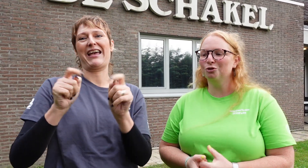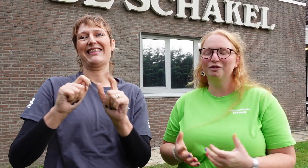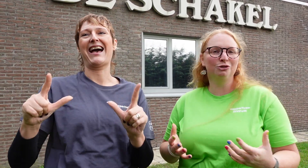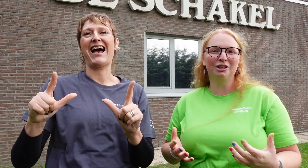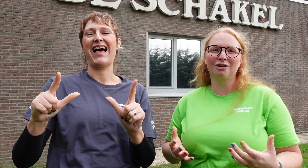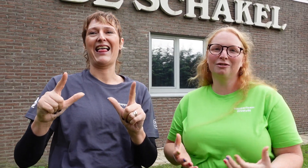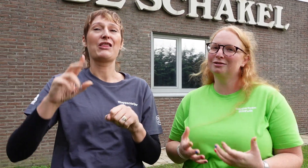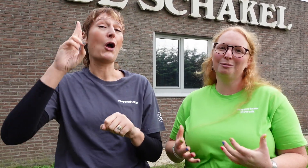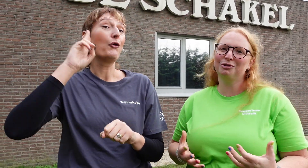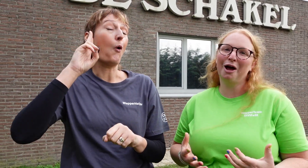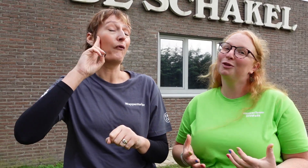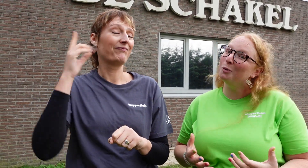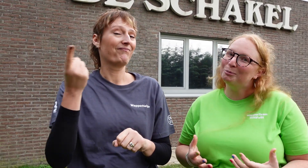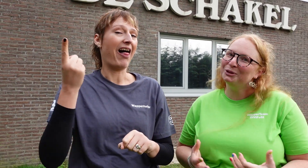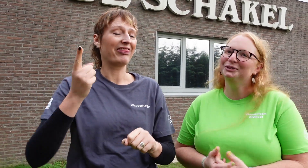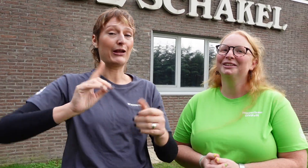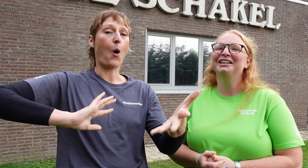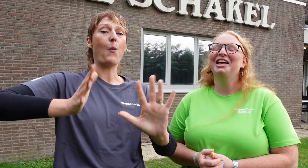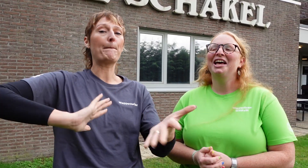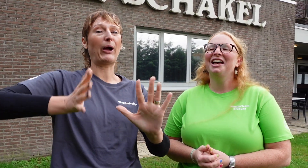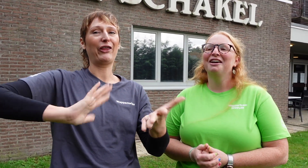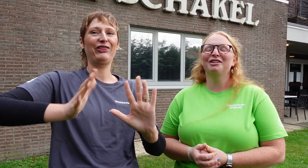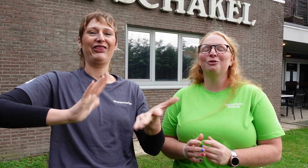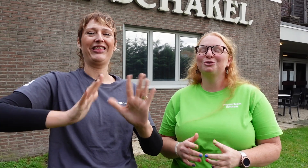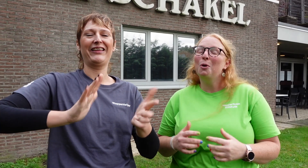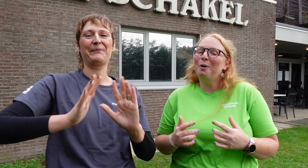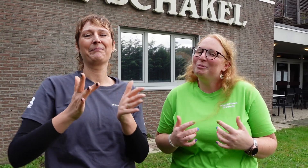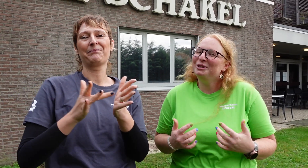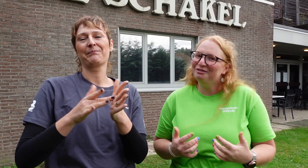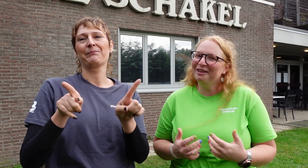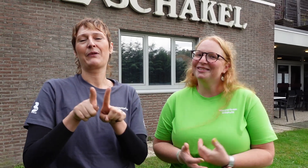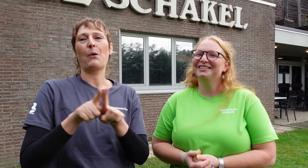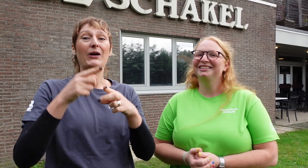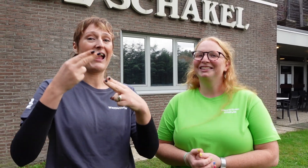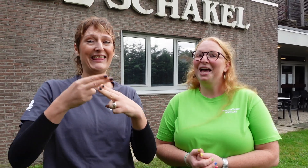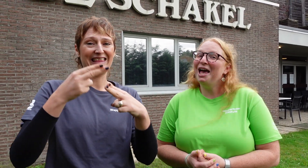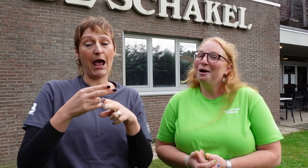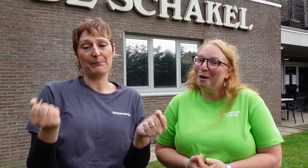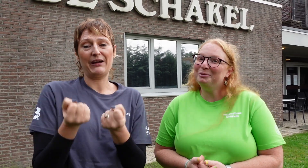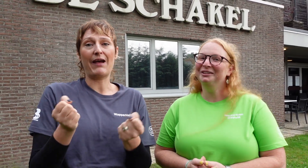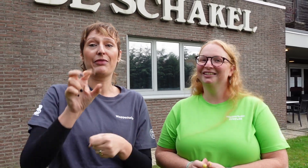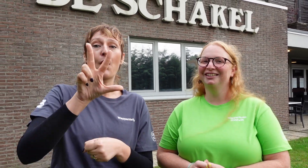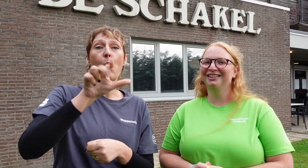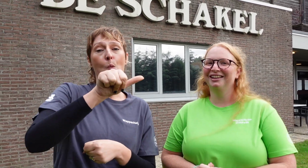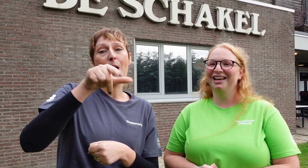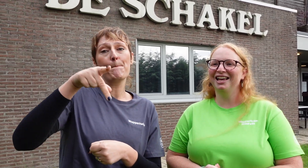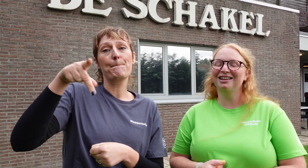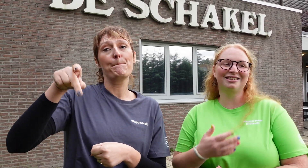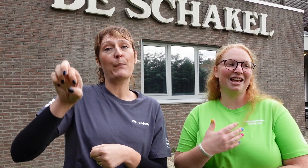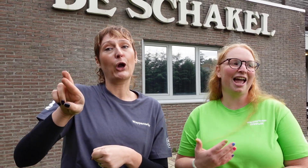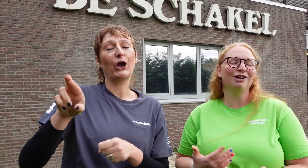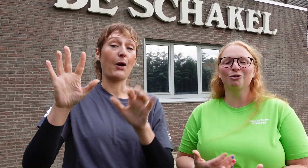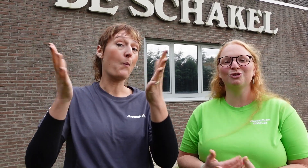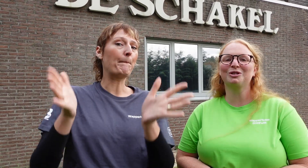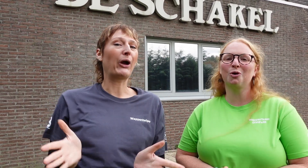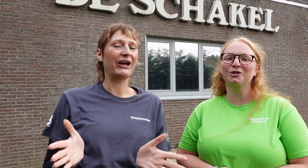de doveren die doen niks anders dan met hun handen wapperen Vandaar ook het Wapper Event en wappie en dat is